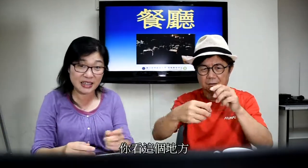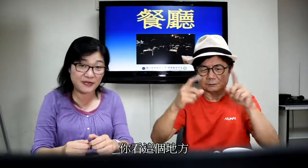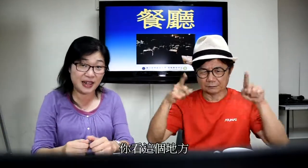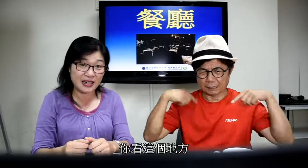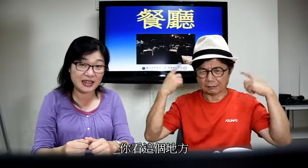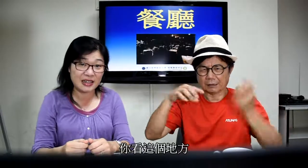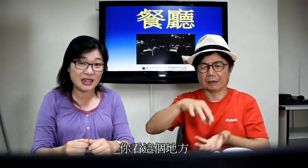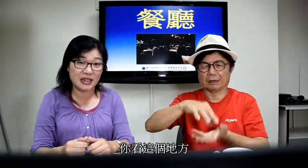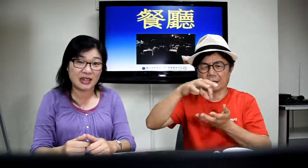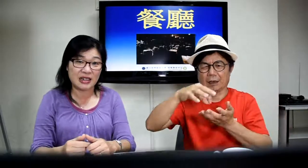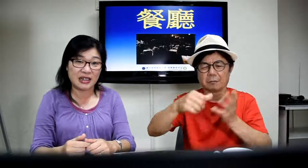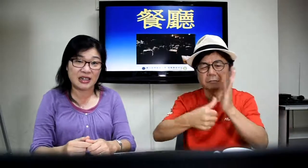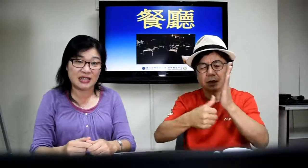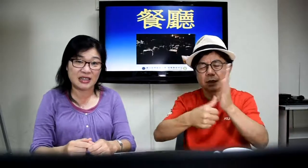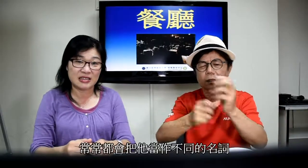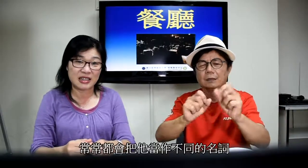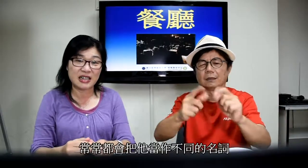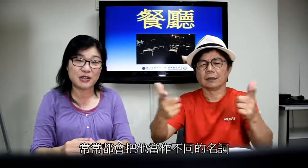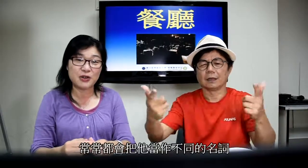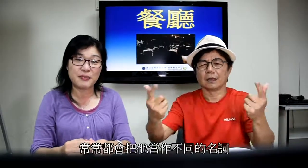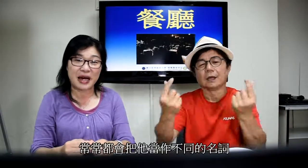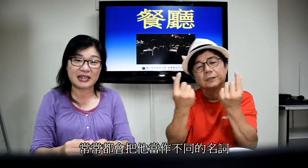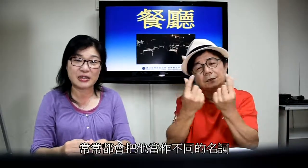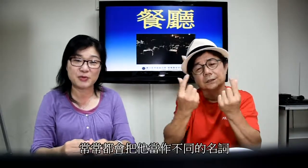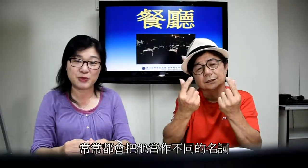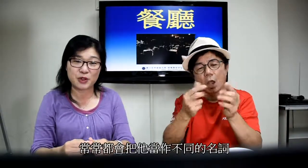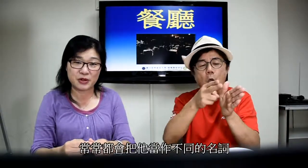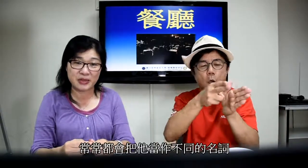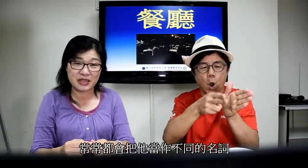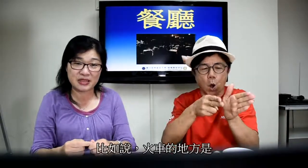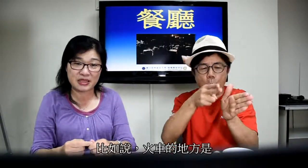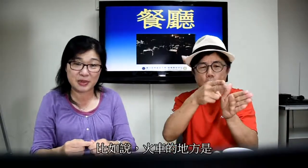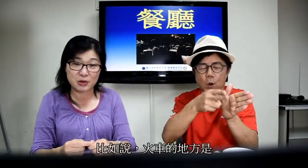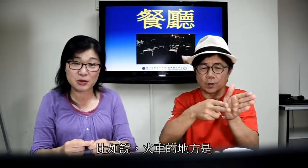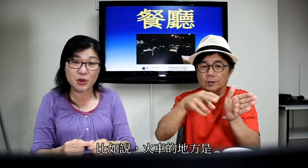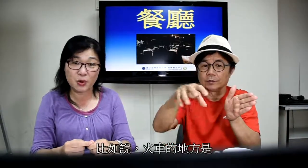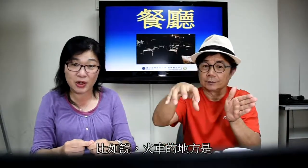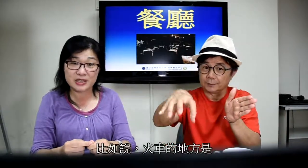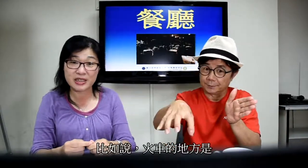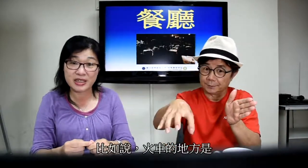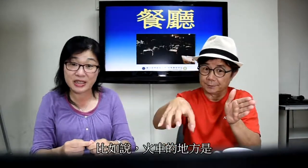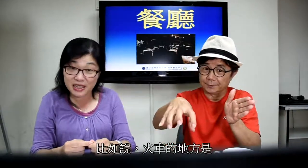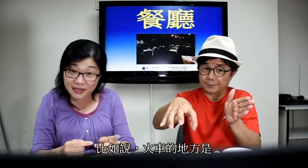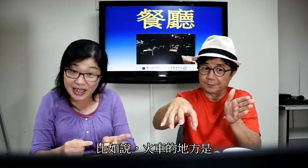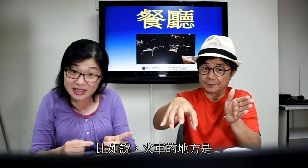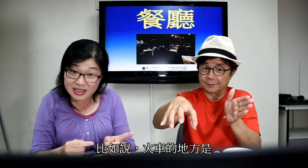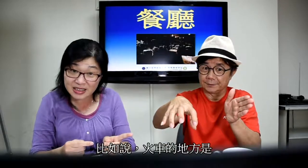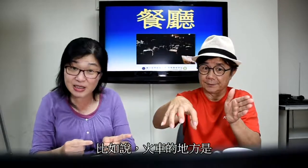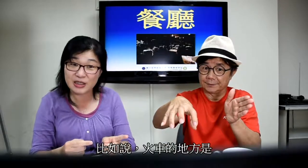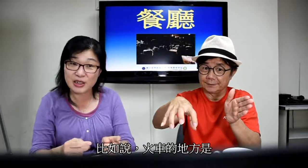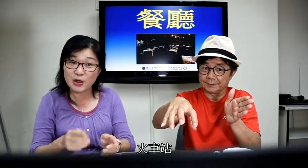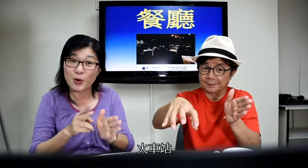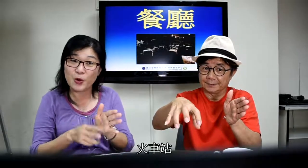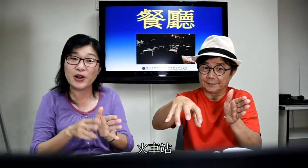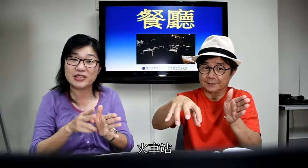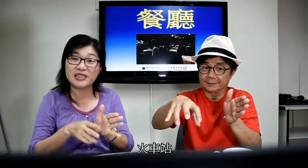方，常常都会把它当作不同的名词，比如说火车的地方是火车